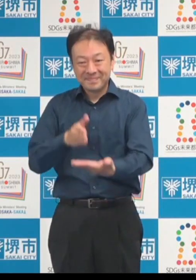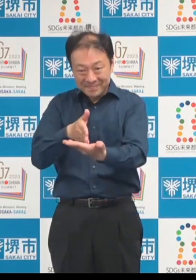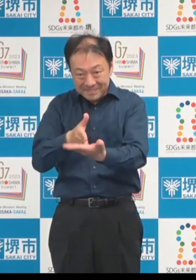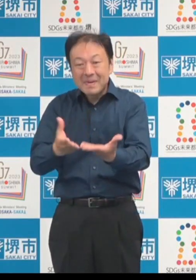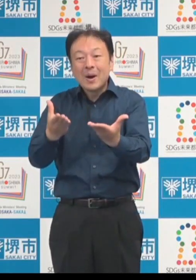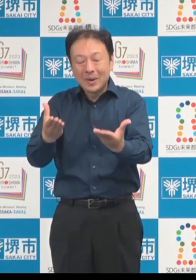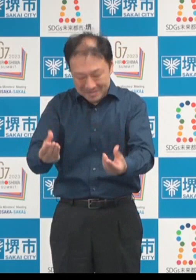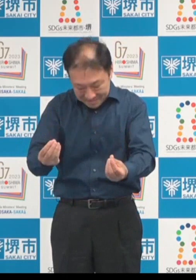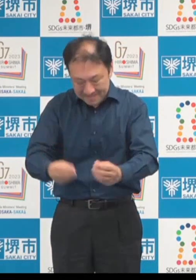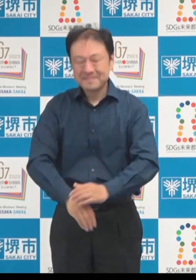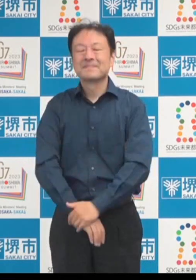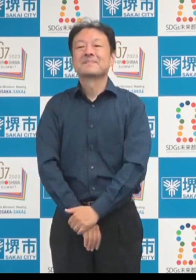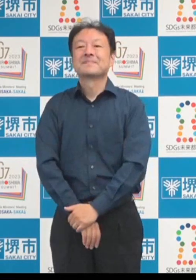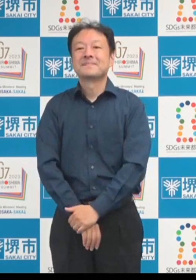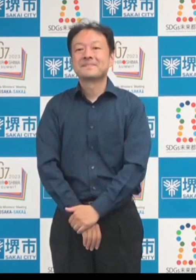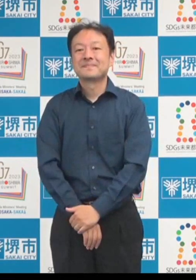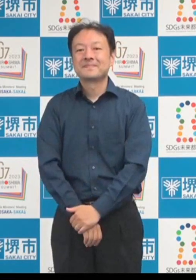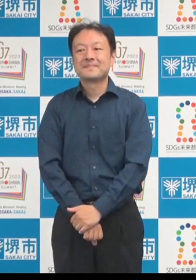以上です。